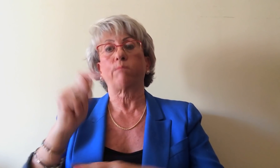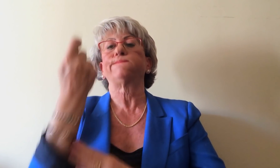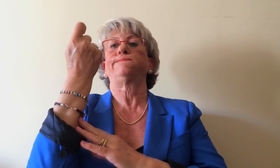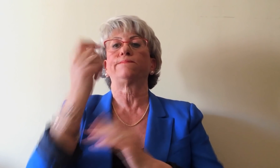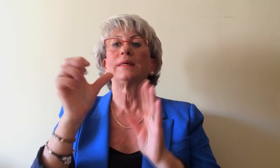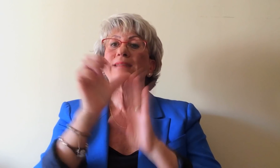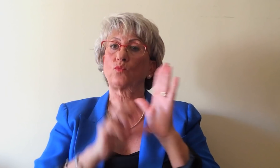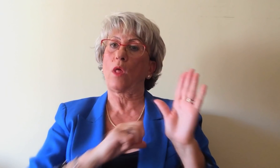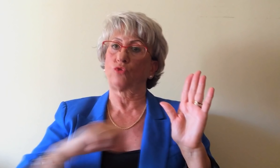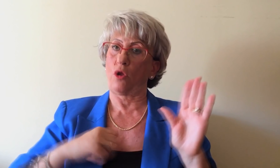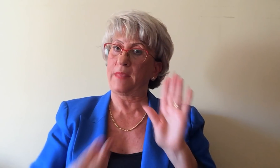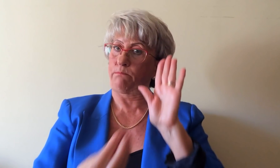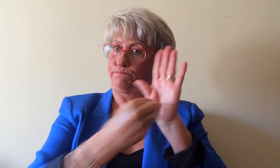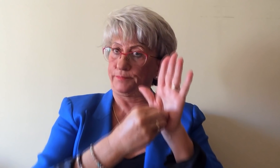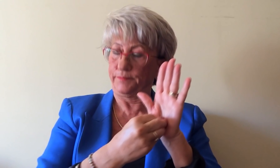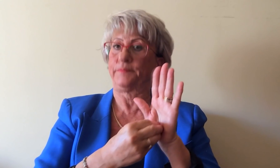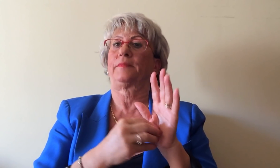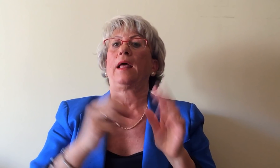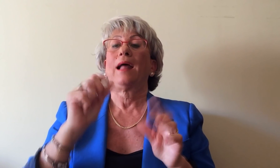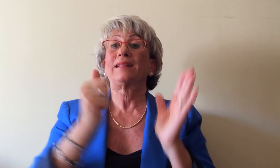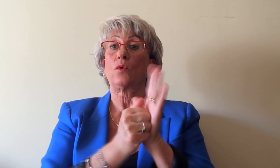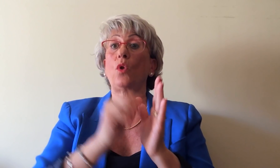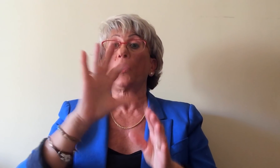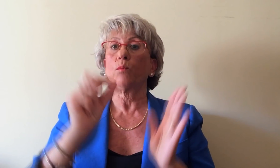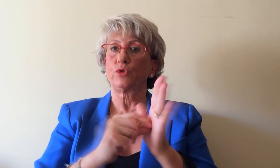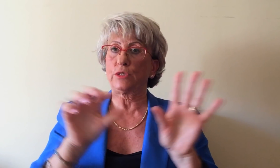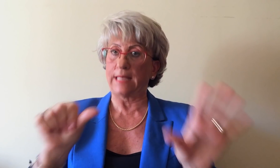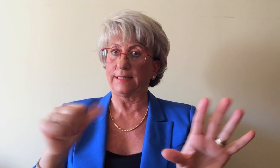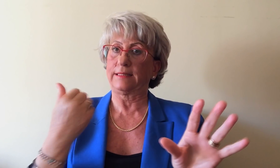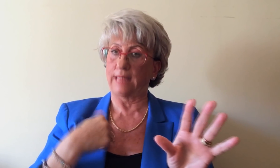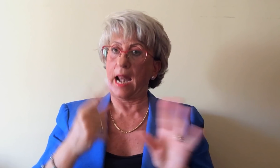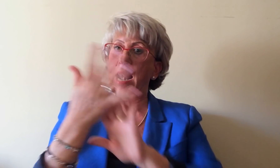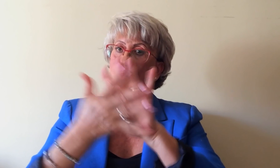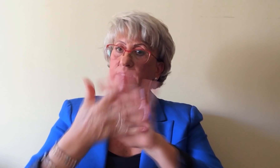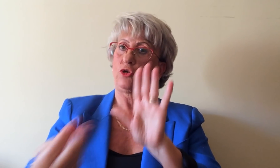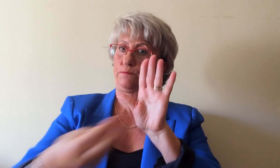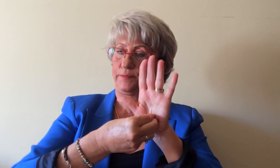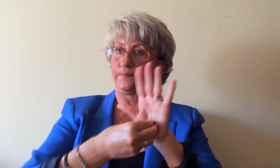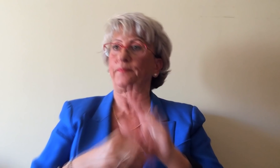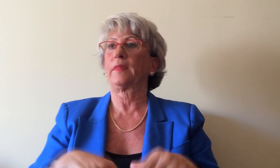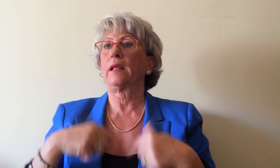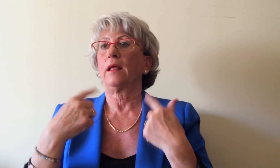i reconèixer l'Estatut amb l'article 50.6, ja incorporant la llengua de signes.